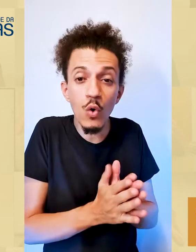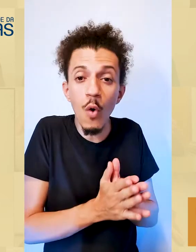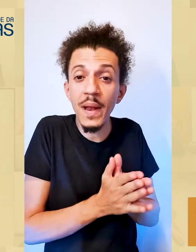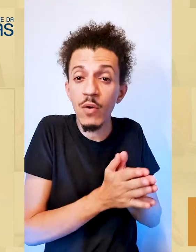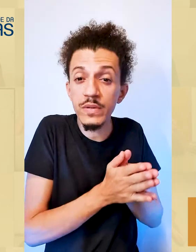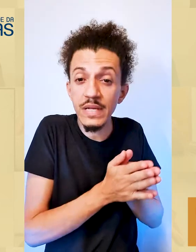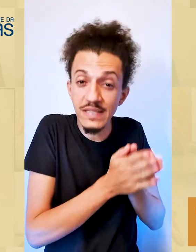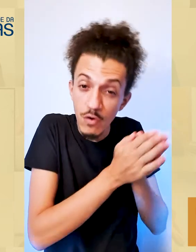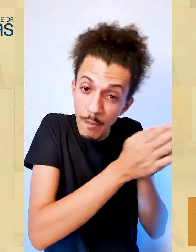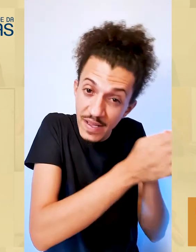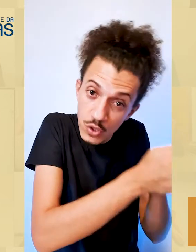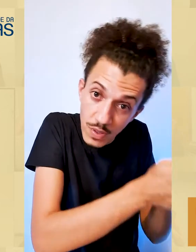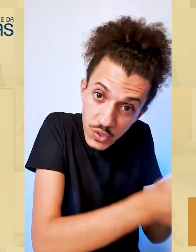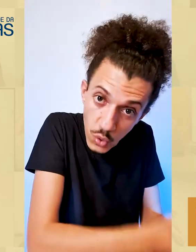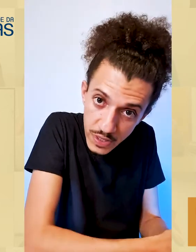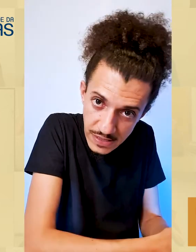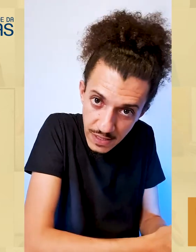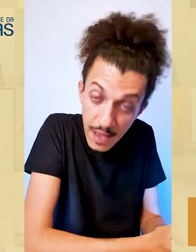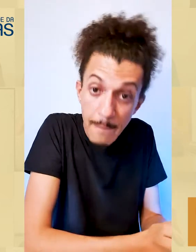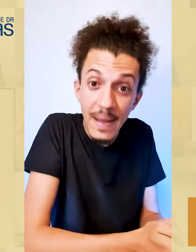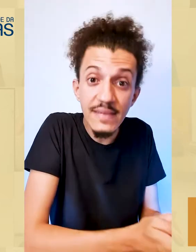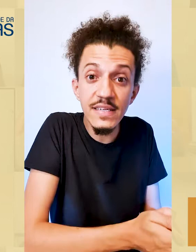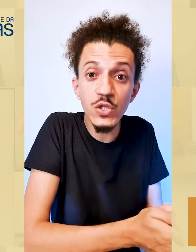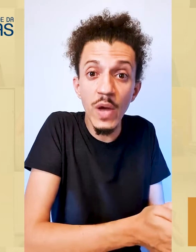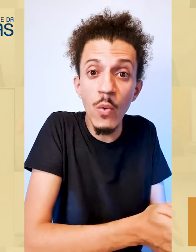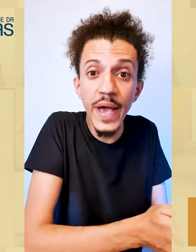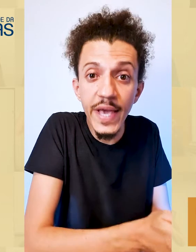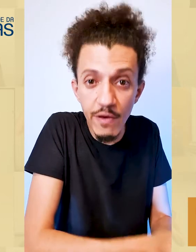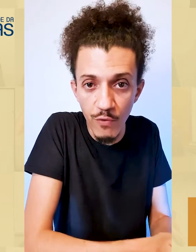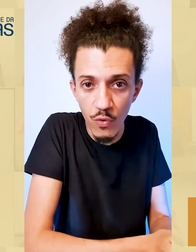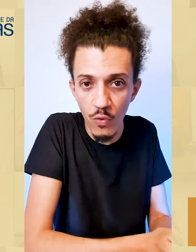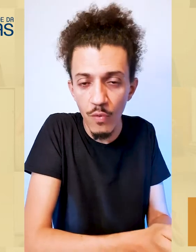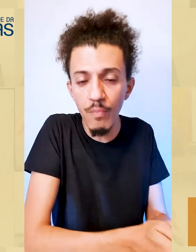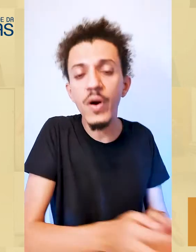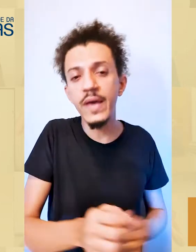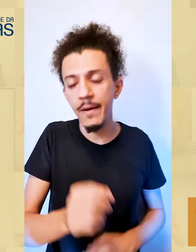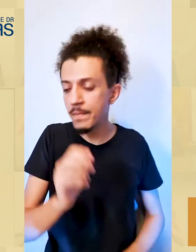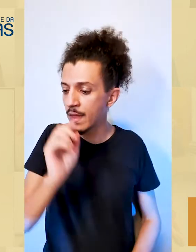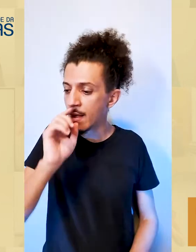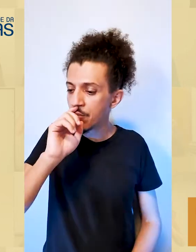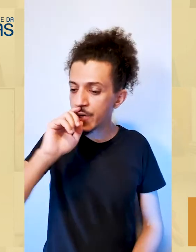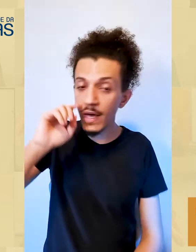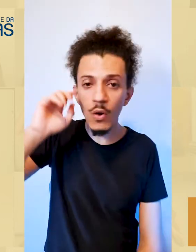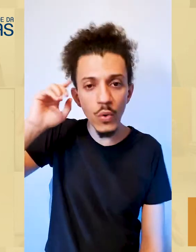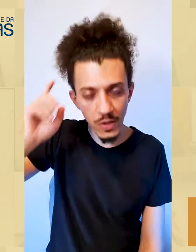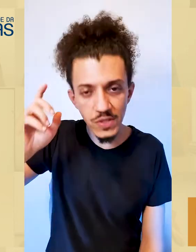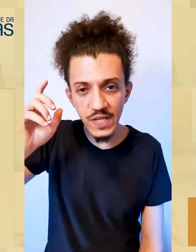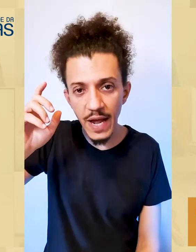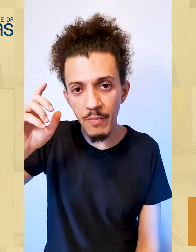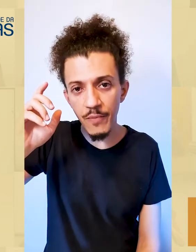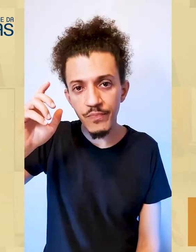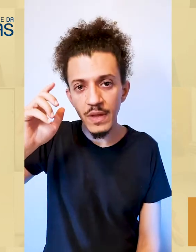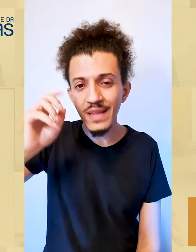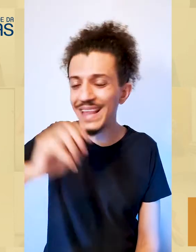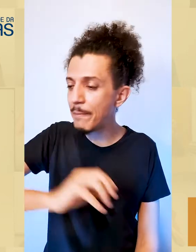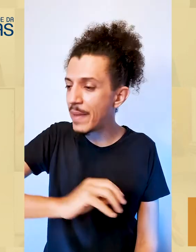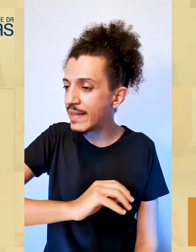só tem como ele acontecer com pessoas surdas. Mas isso é um equívoco. Por quê? Porque o nosso